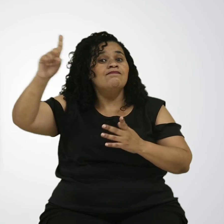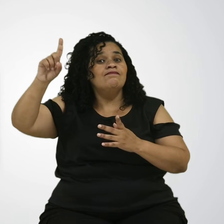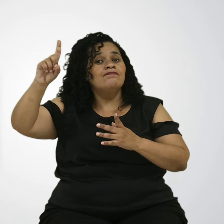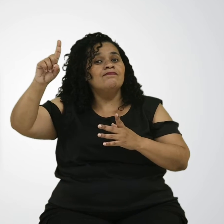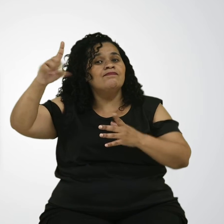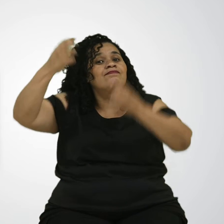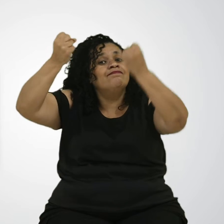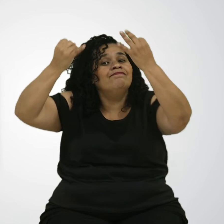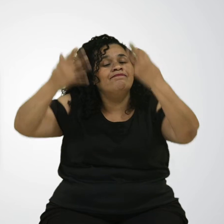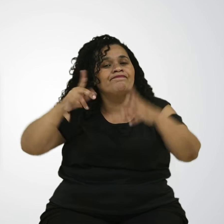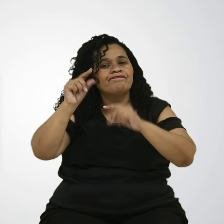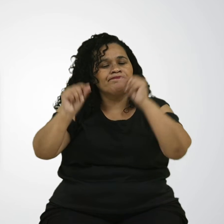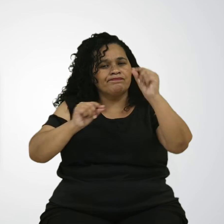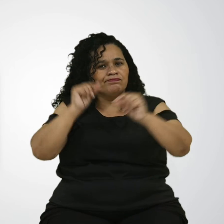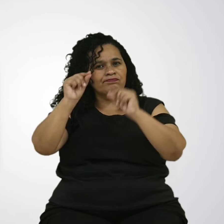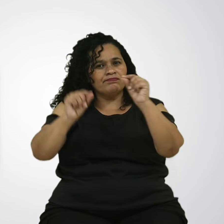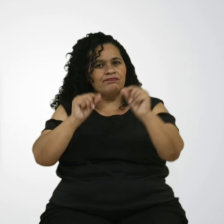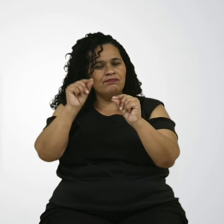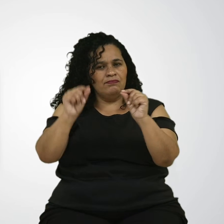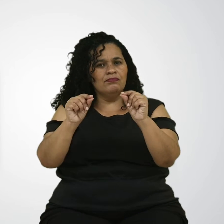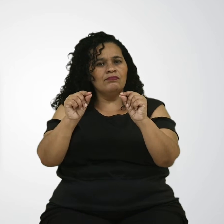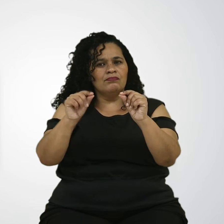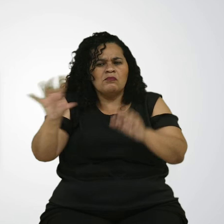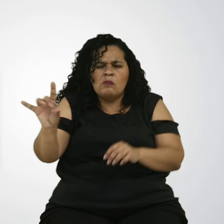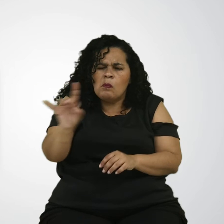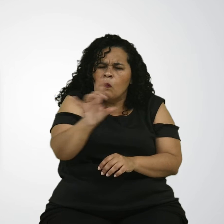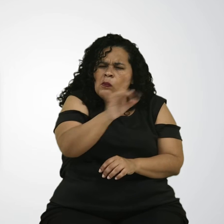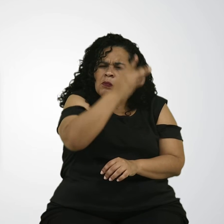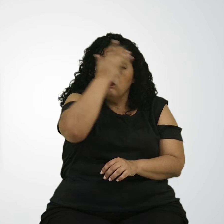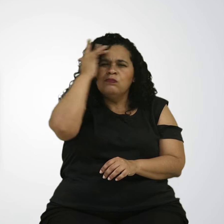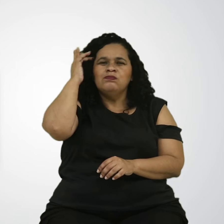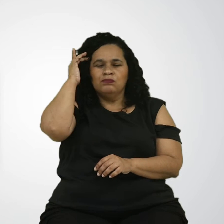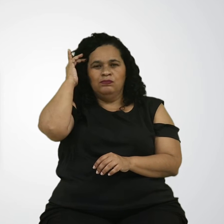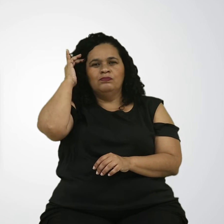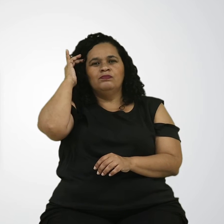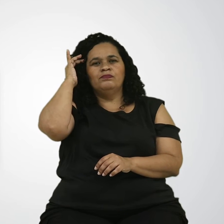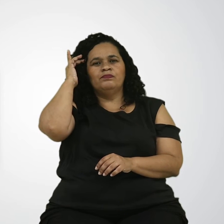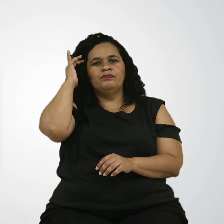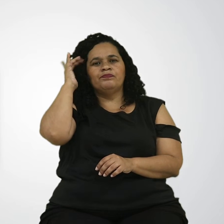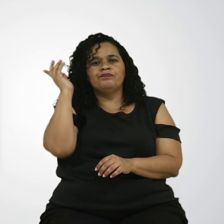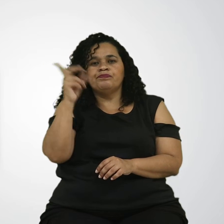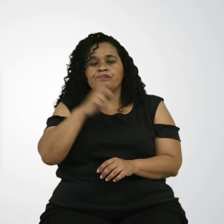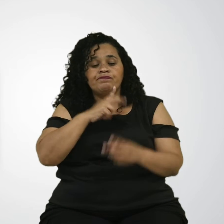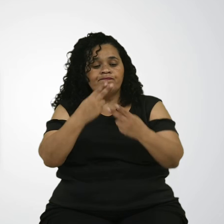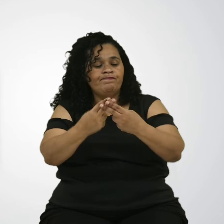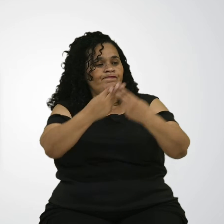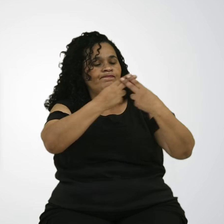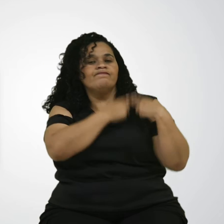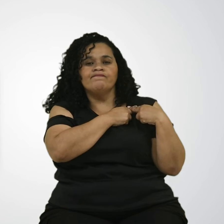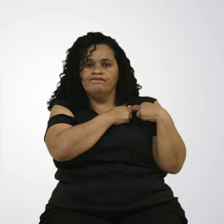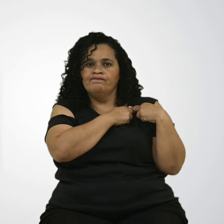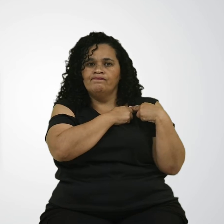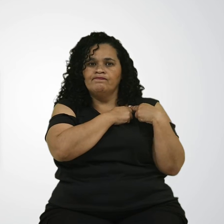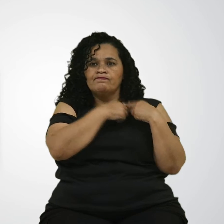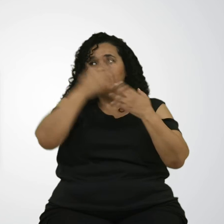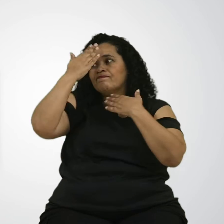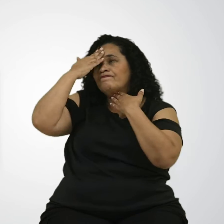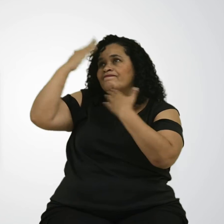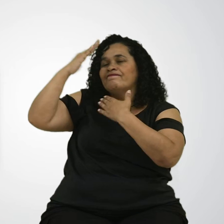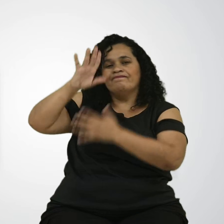lar cristão, cada um tem uma função, cada um tem uma responsabilidade. Graças a Deus que é